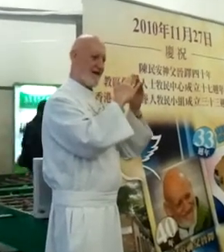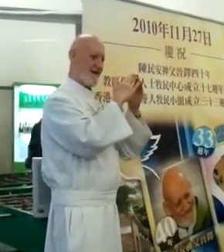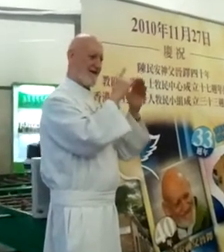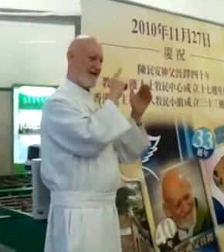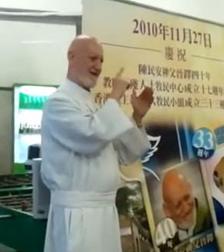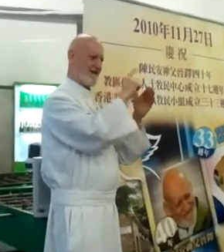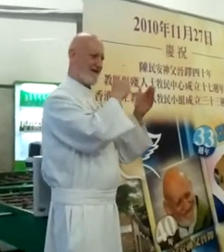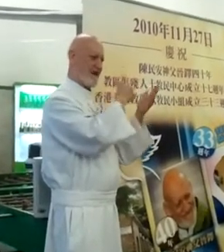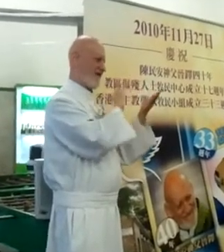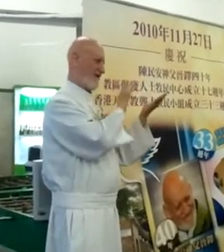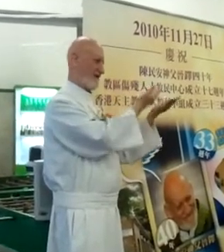很多。